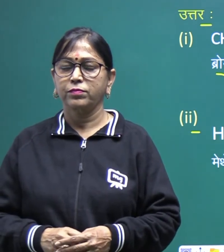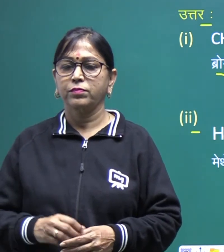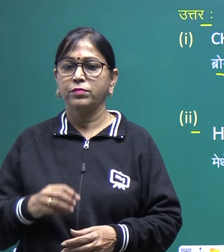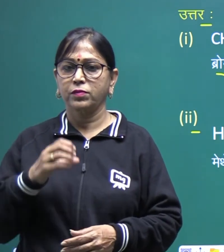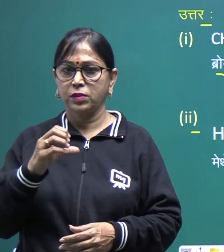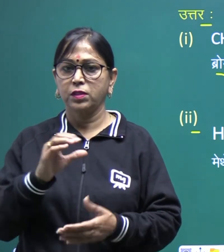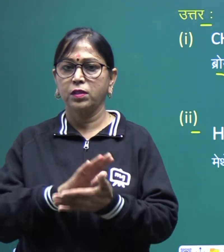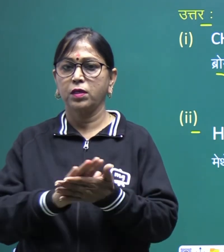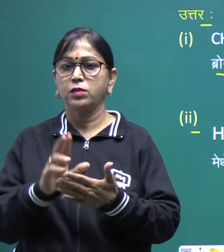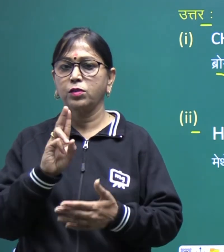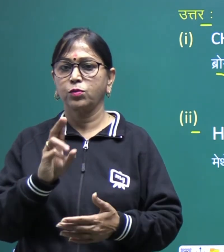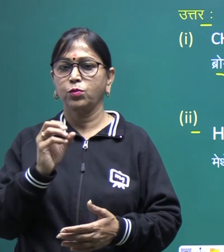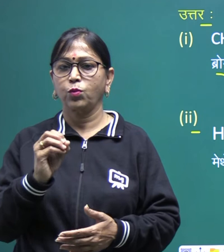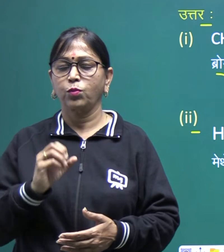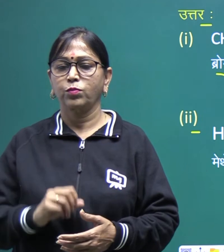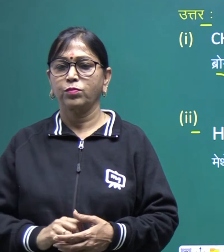CH2O